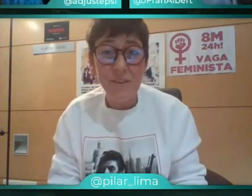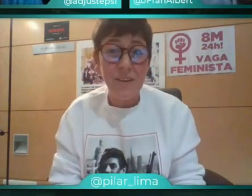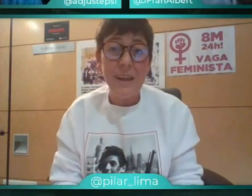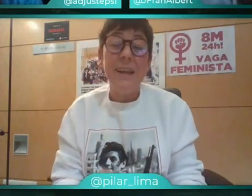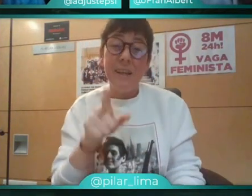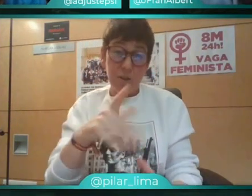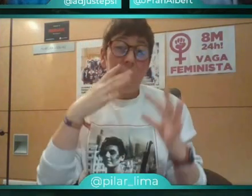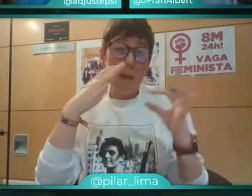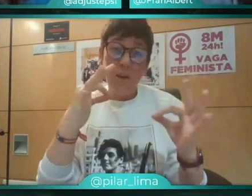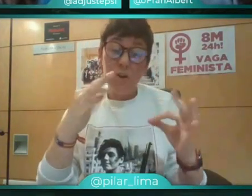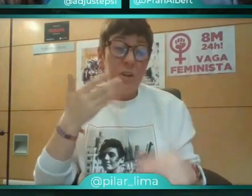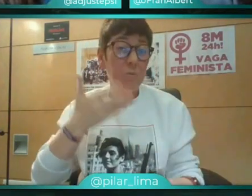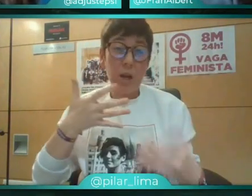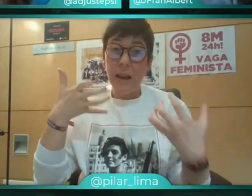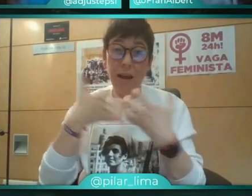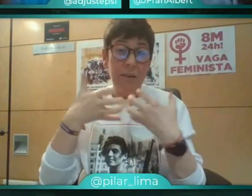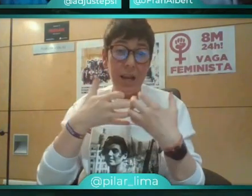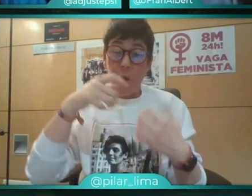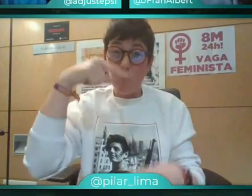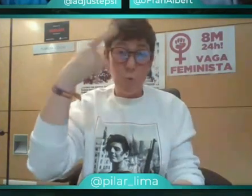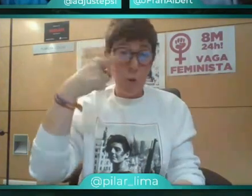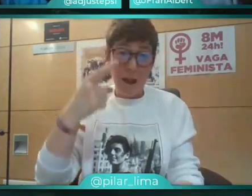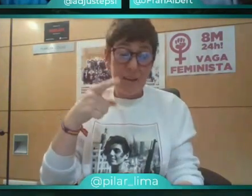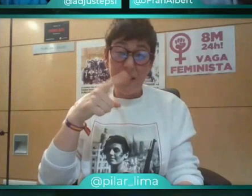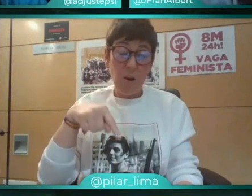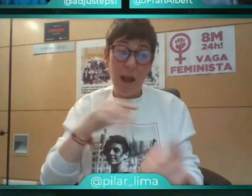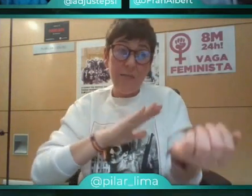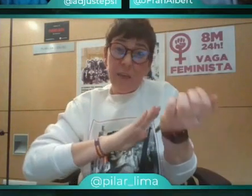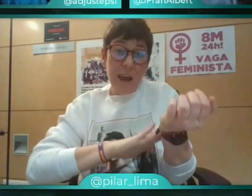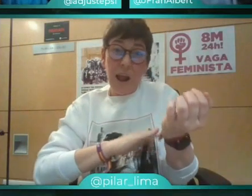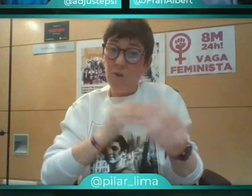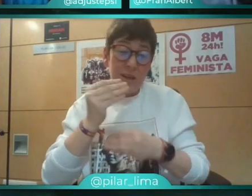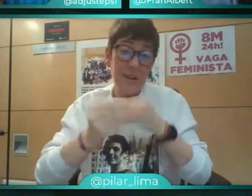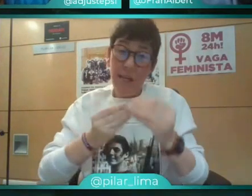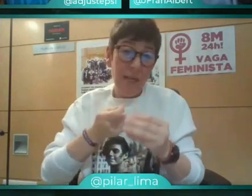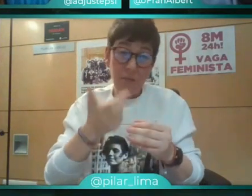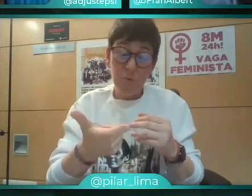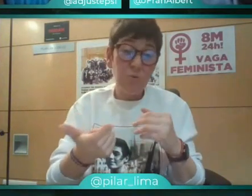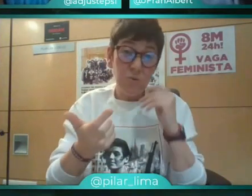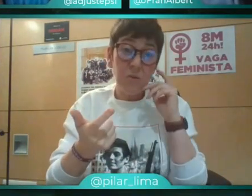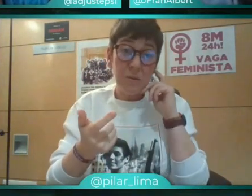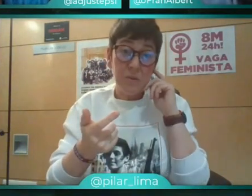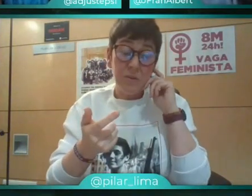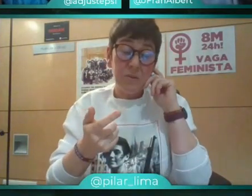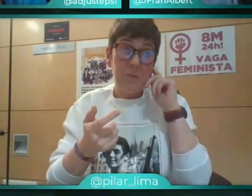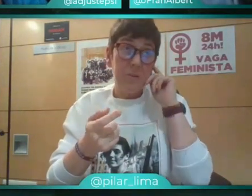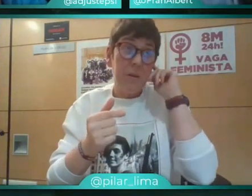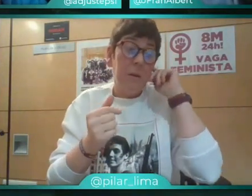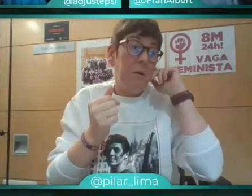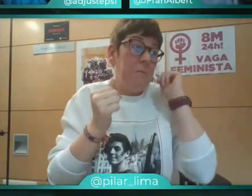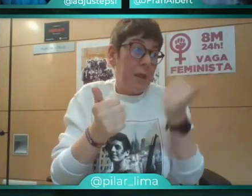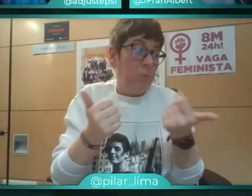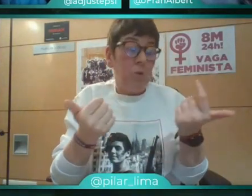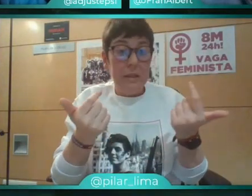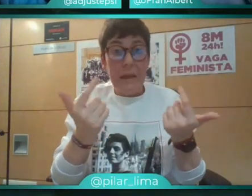monstruos Y eso es peligroso eh Y es importante la batalla cultural y la izquierda no la